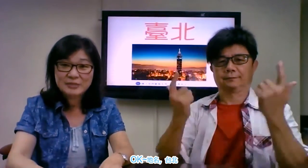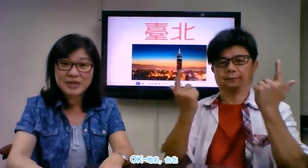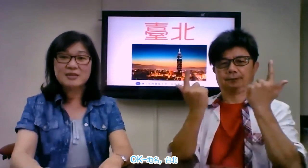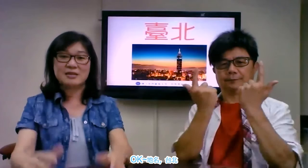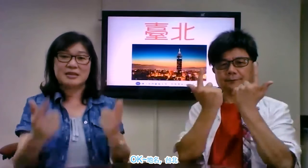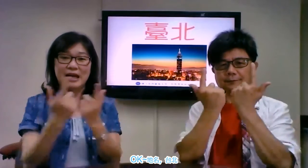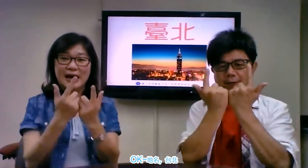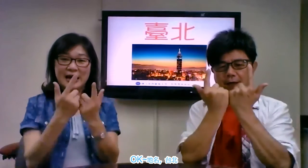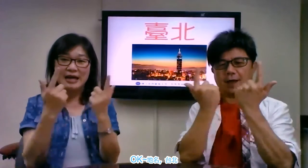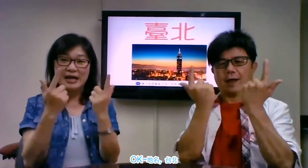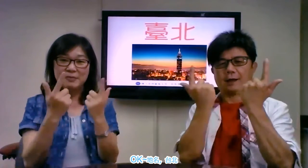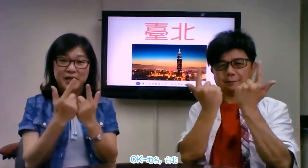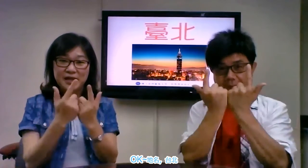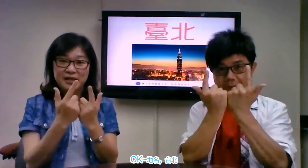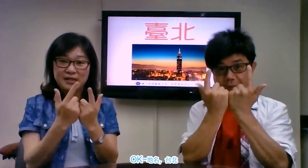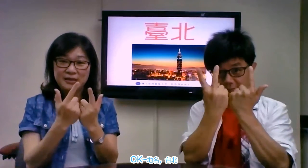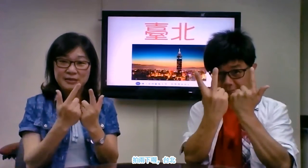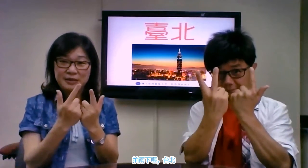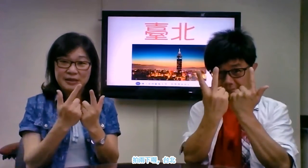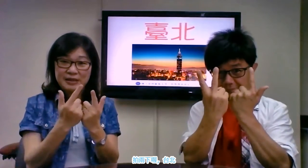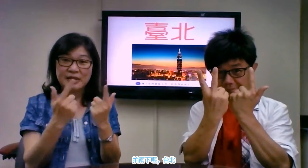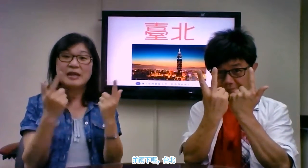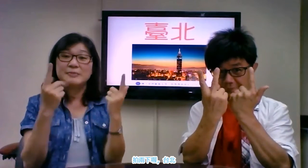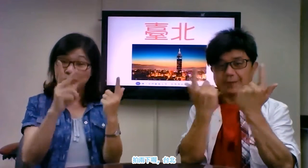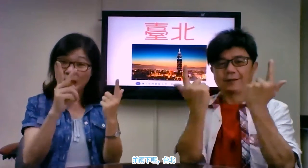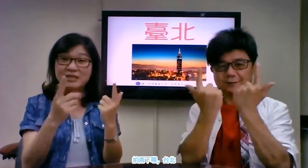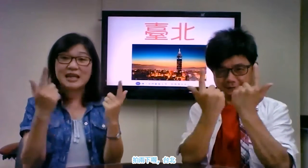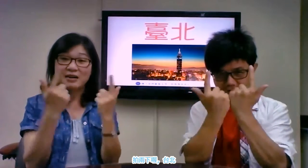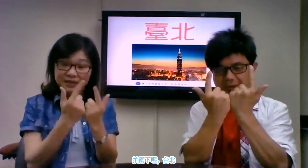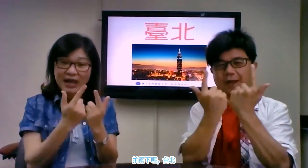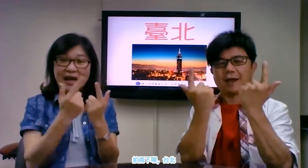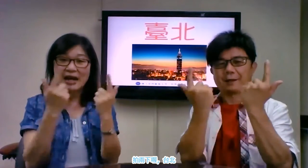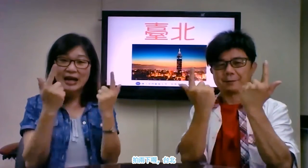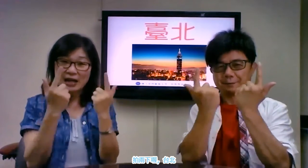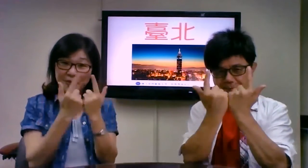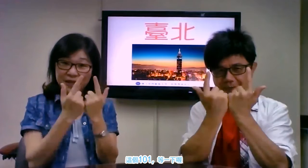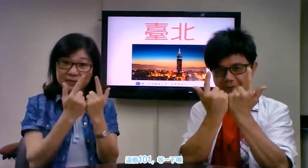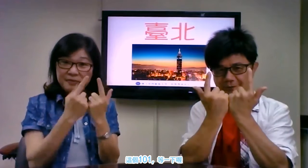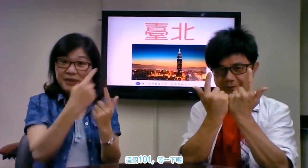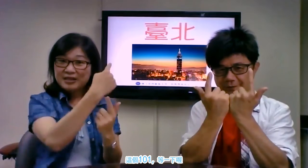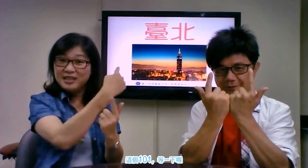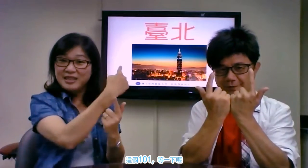名，台北，拍两下哦，台北，这个